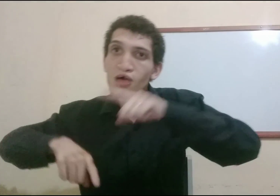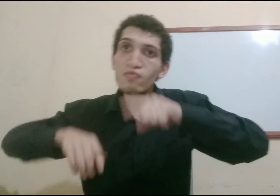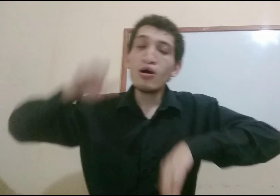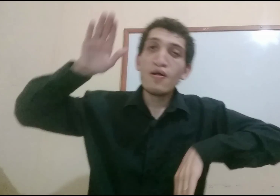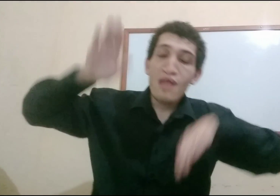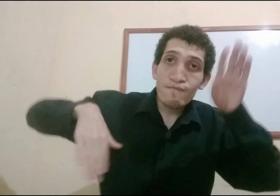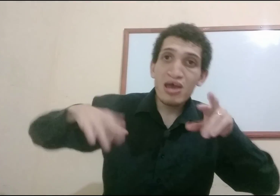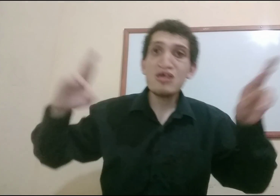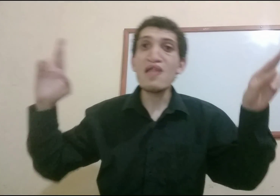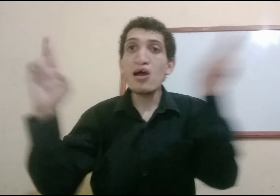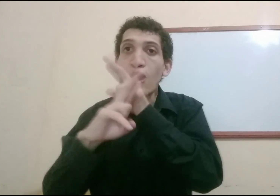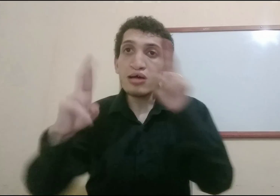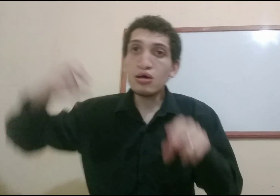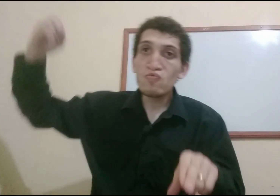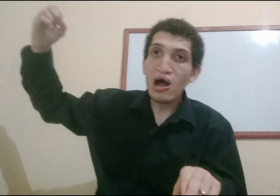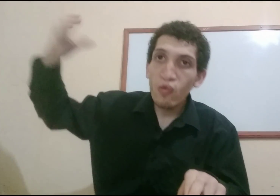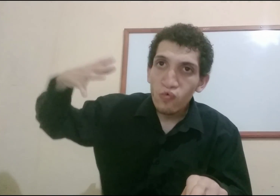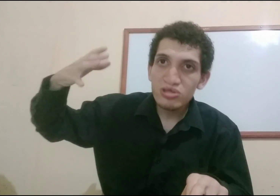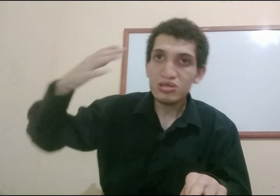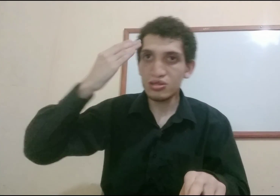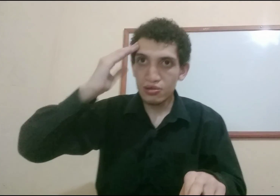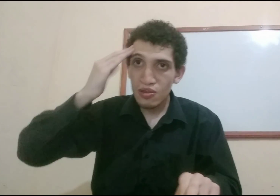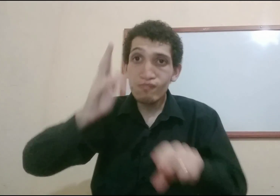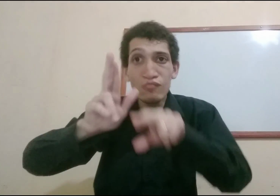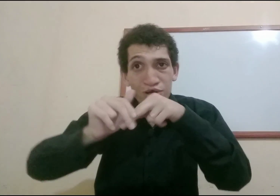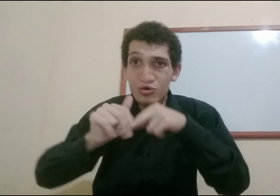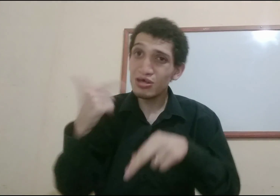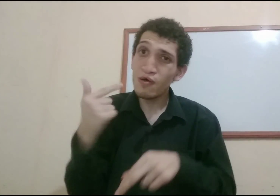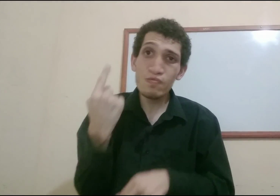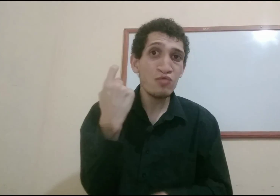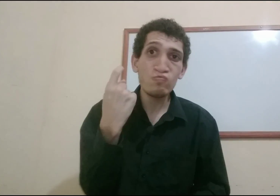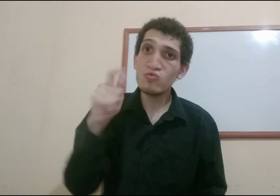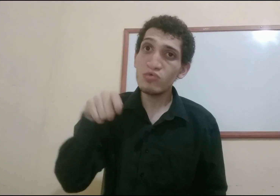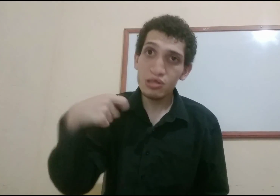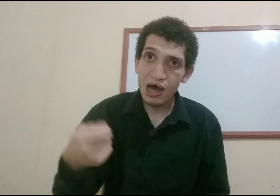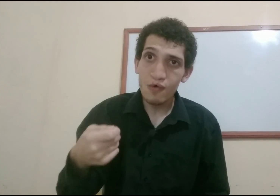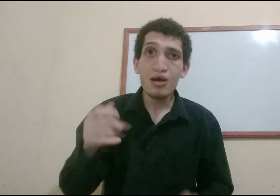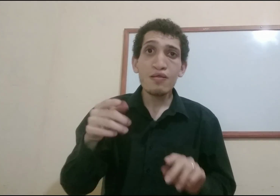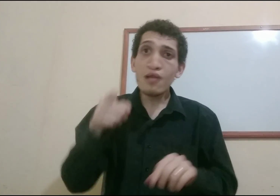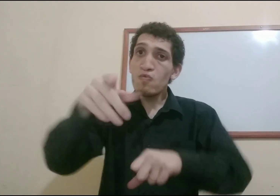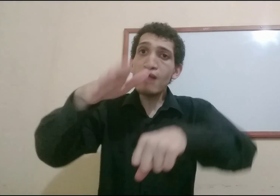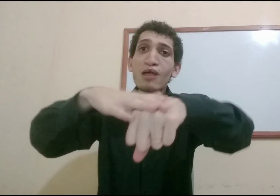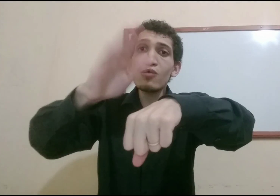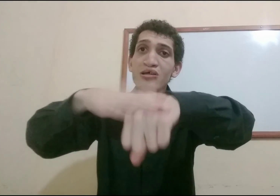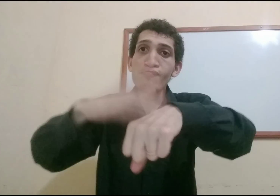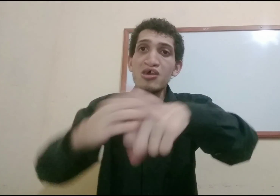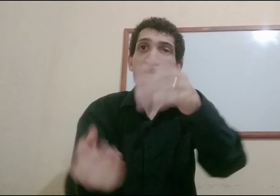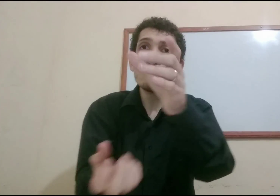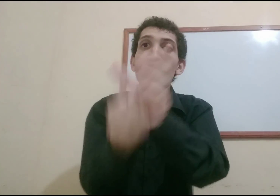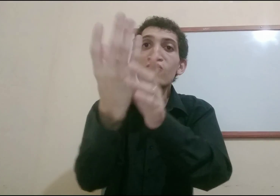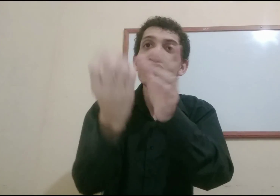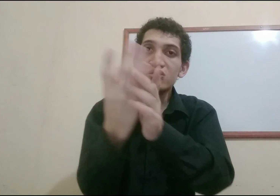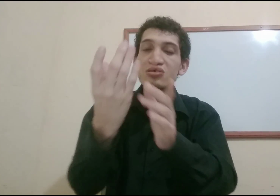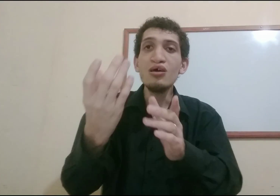objeto, depende da relação da luz. Entendeu? Por isso que não tem um único sinal. Não dá pra você mesmo aí produzir